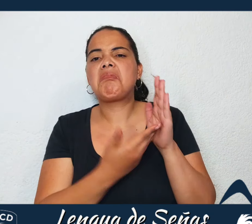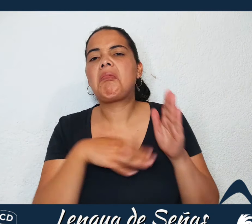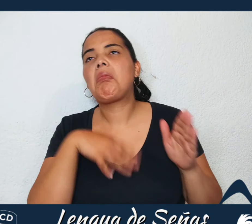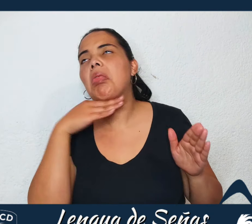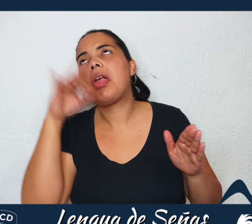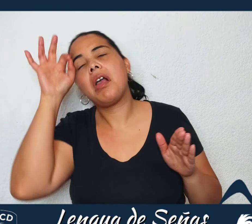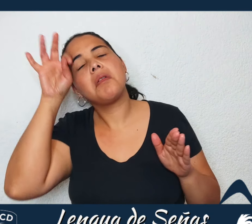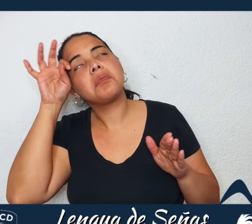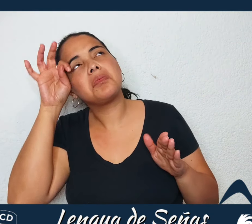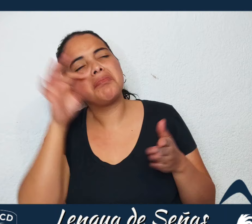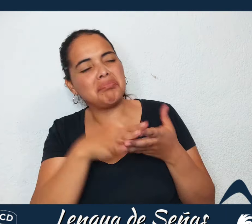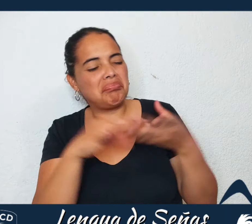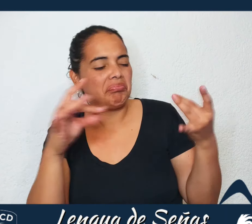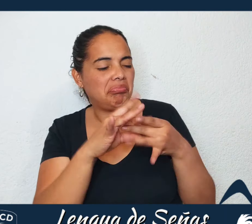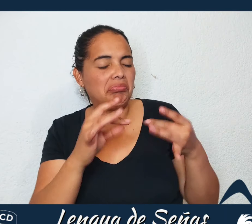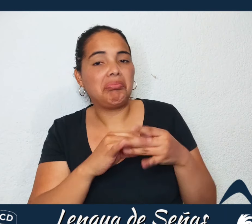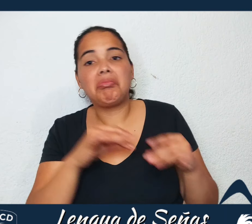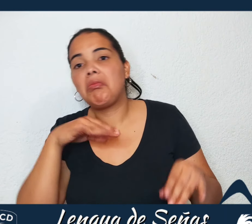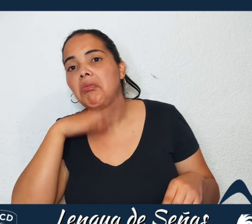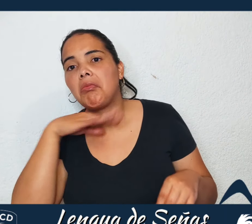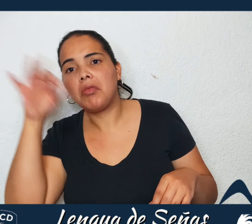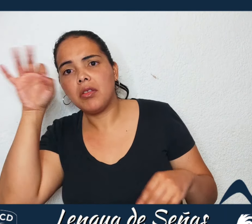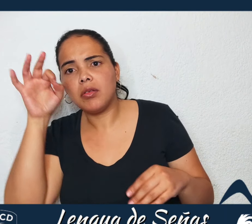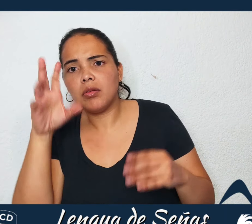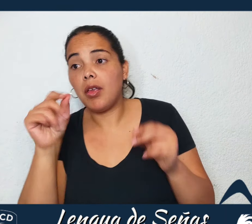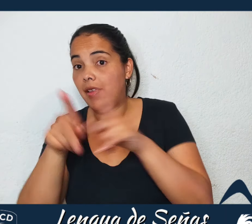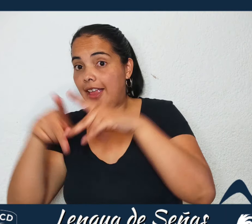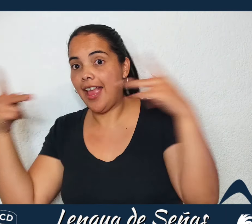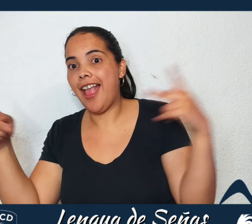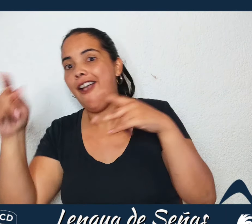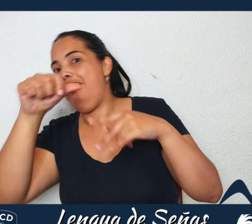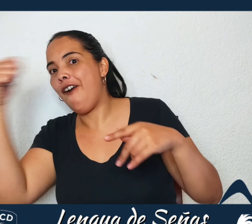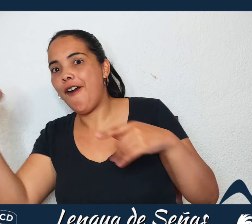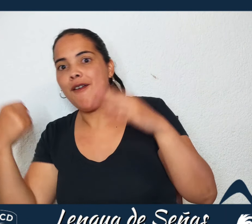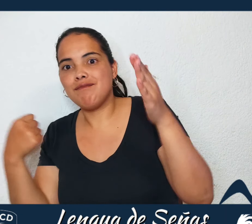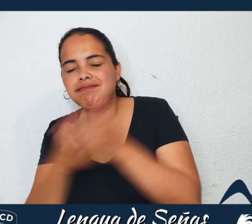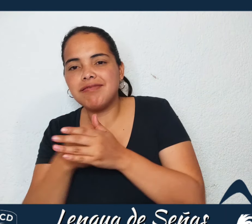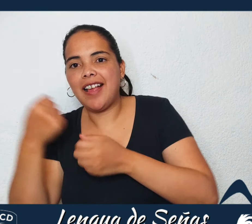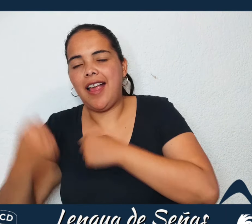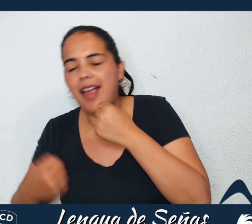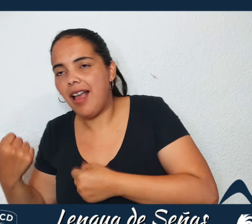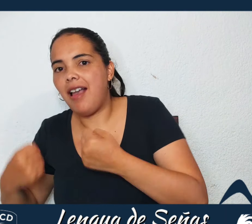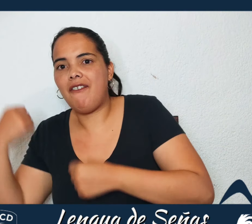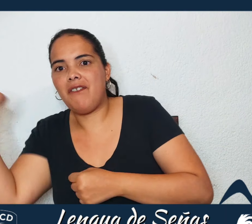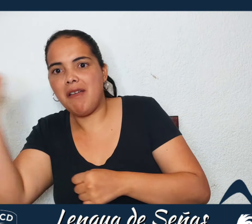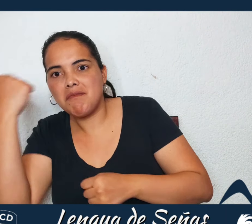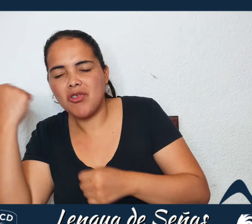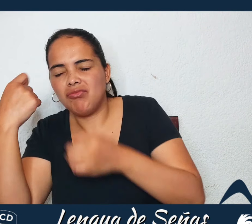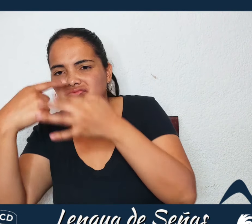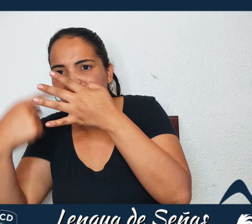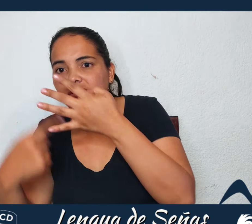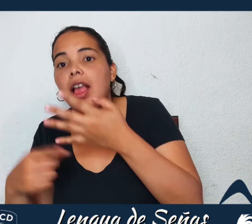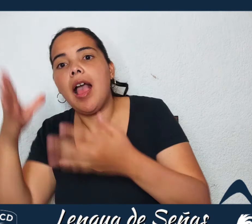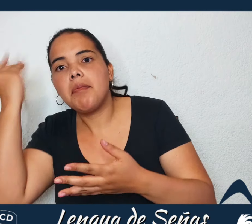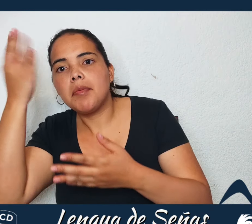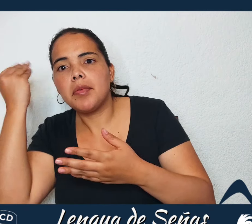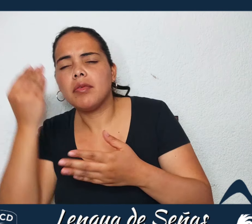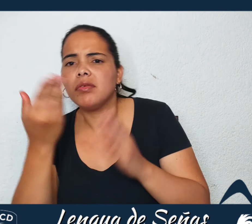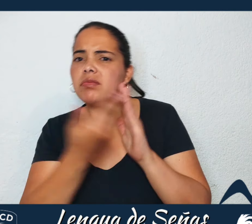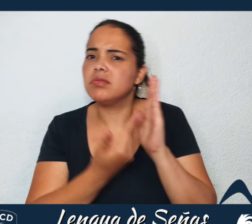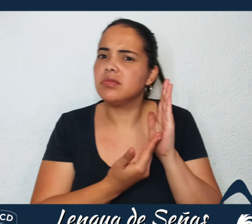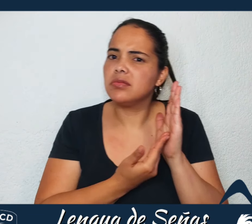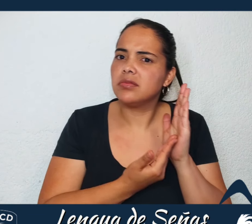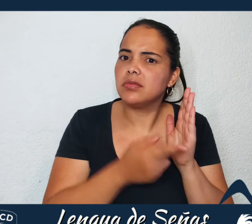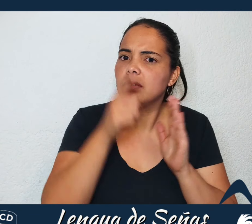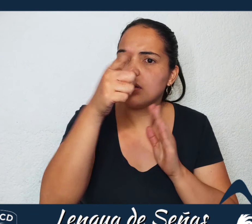Era el mensaje de esperanza que Dios tenía prometido para todos aquellos que creen en Él, en